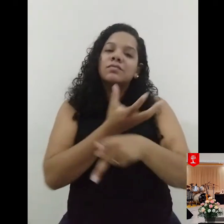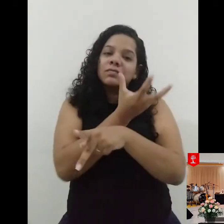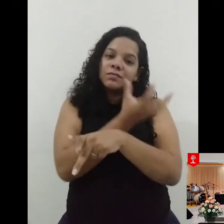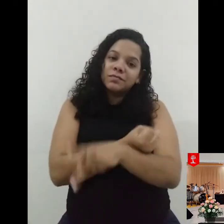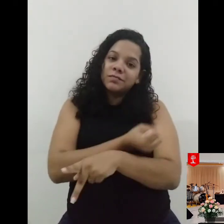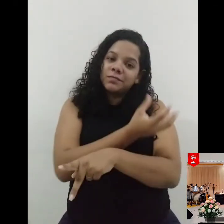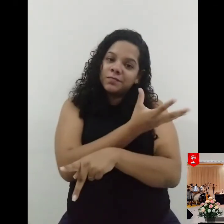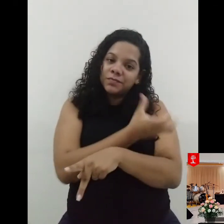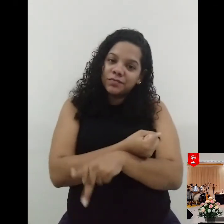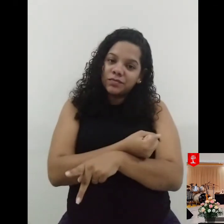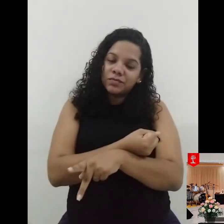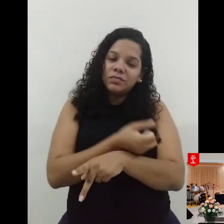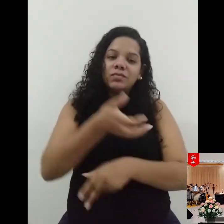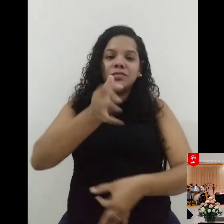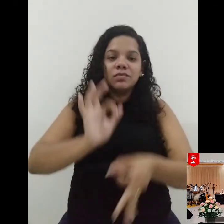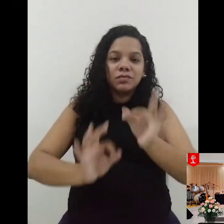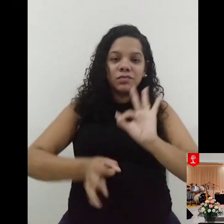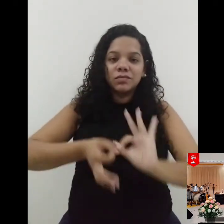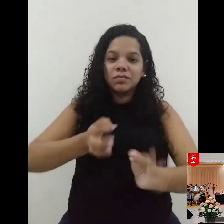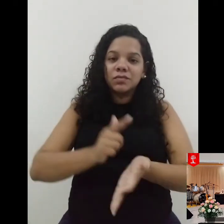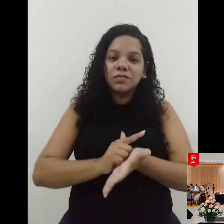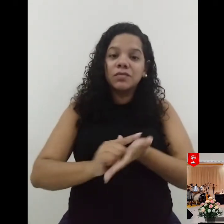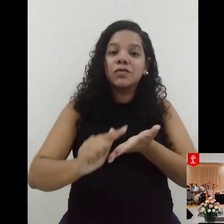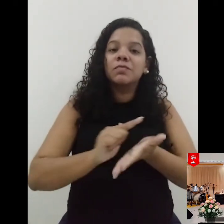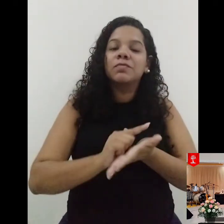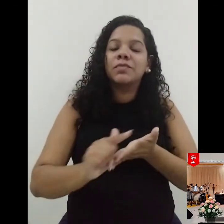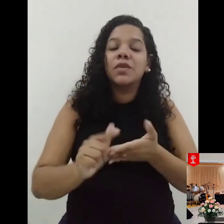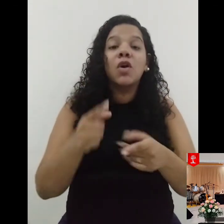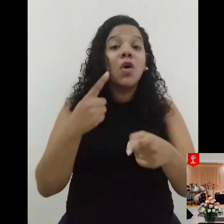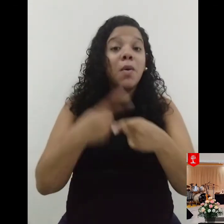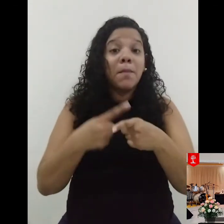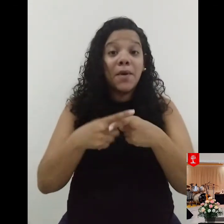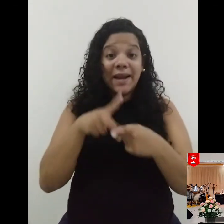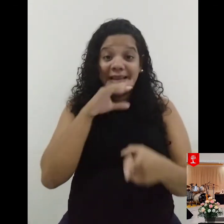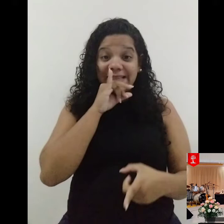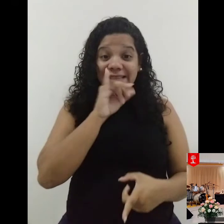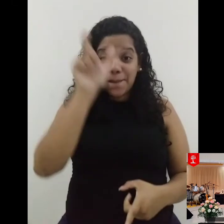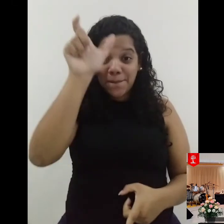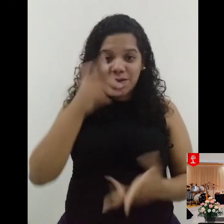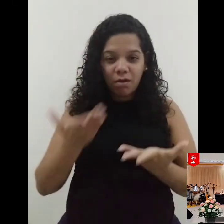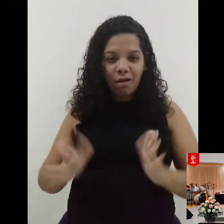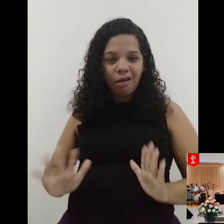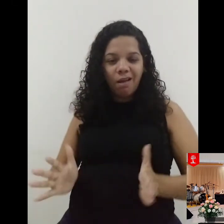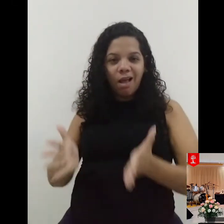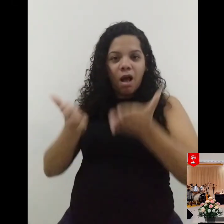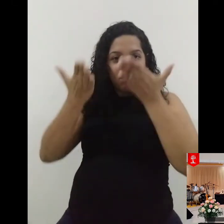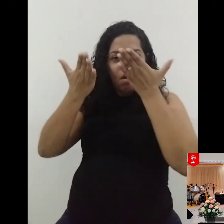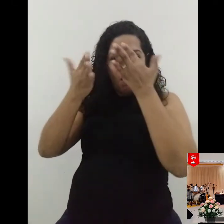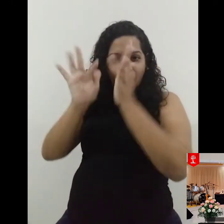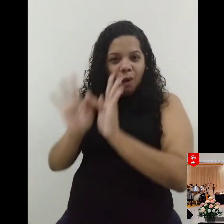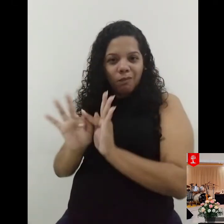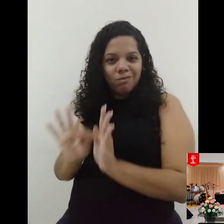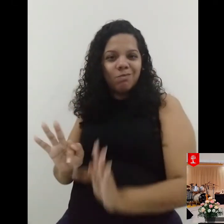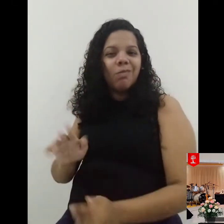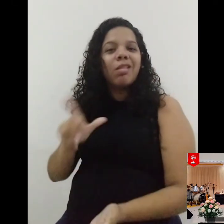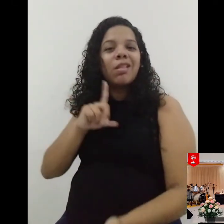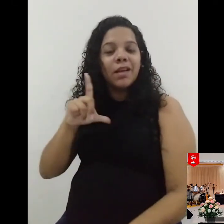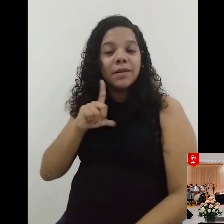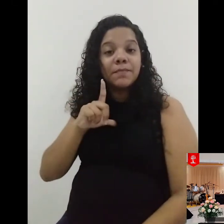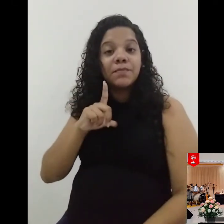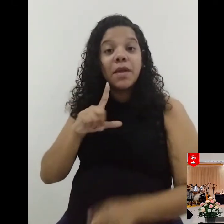E a sua oração não chegou ao Pai, não foi aceita por Ele. E foi